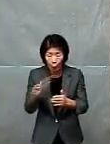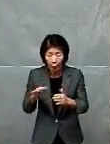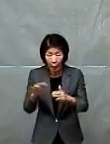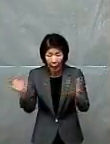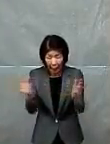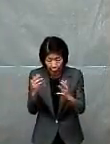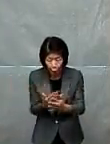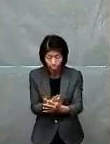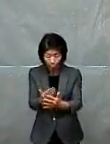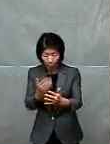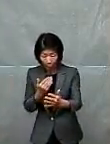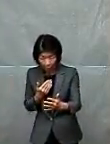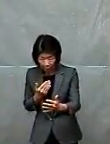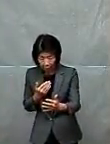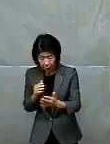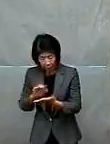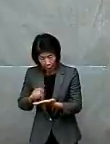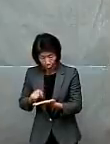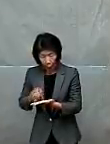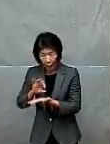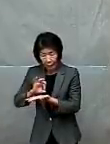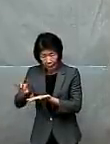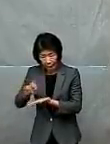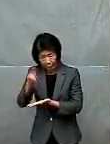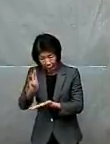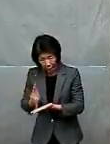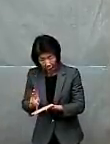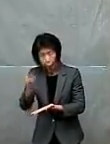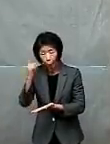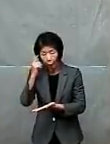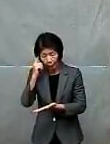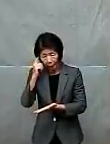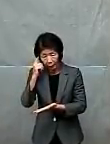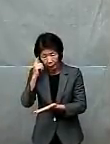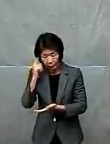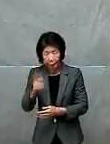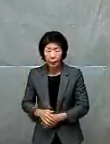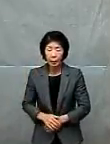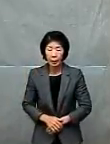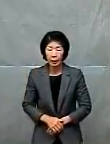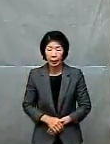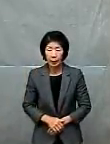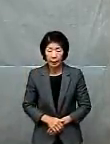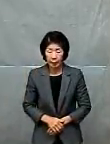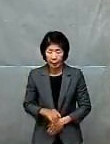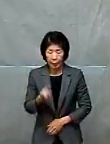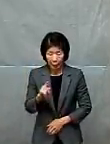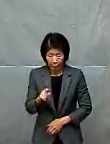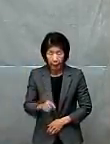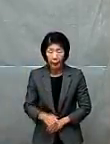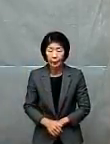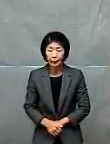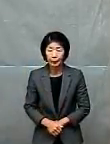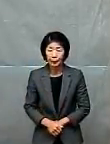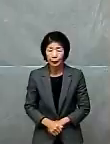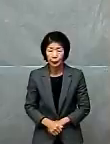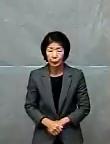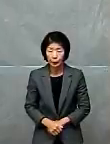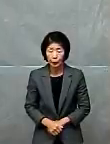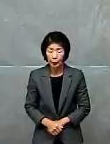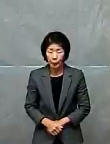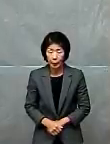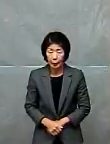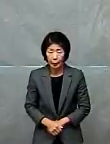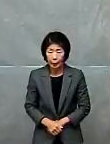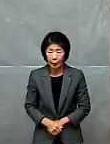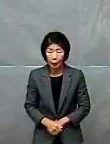活用されたのではないかというふうに思っているところですけれども、やはり こういったことについてこうい